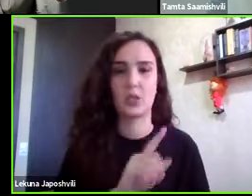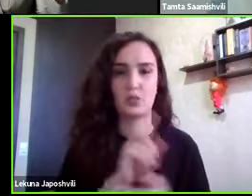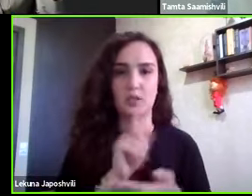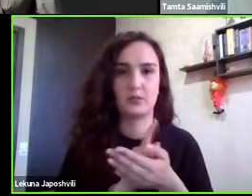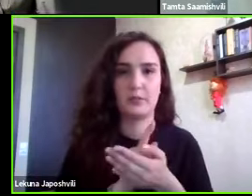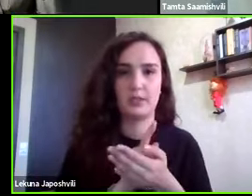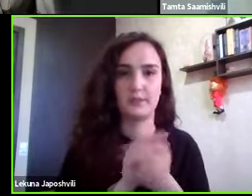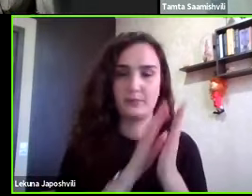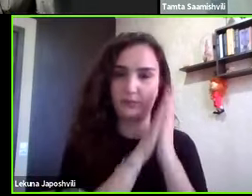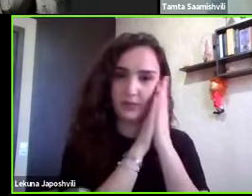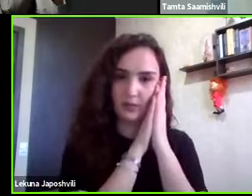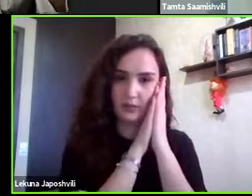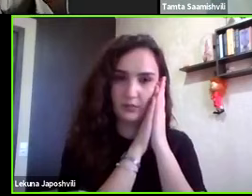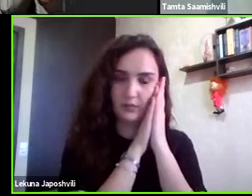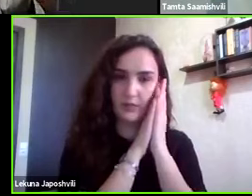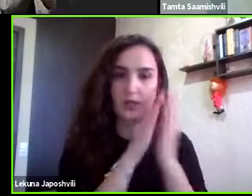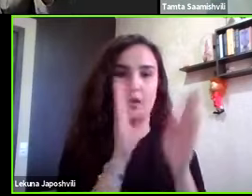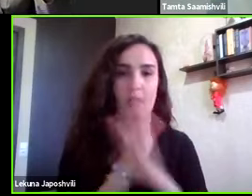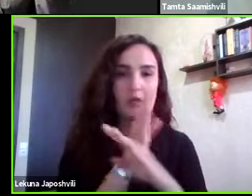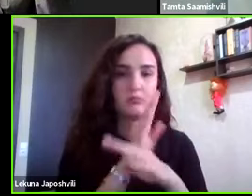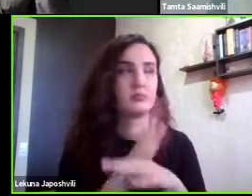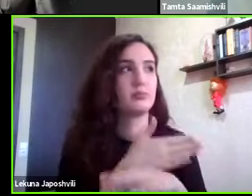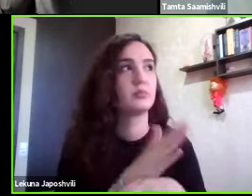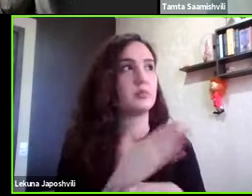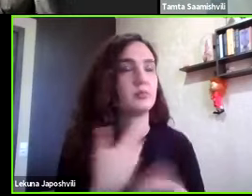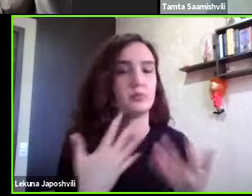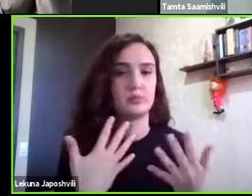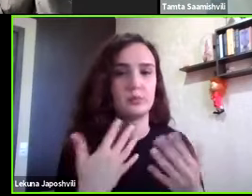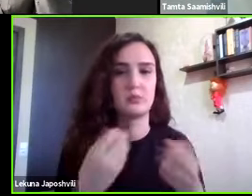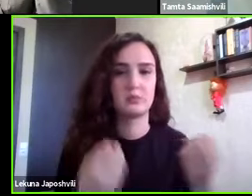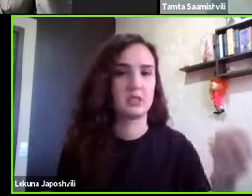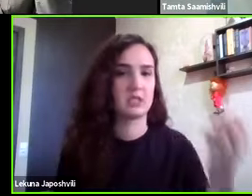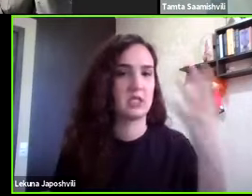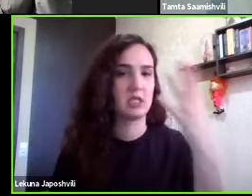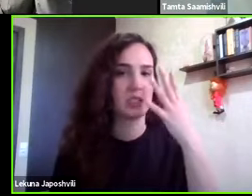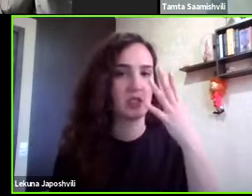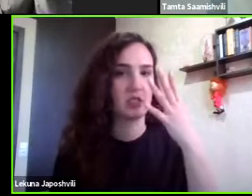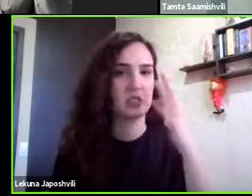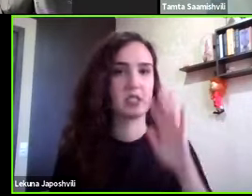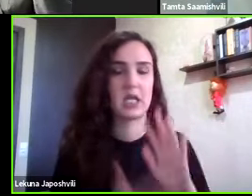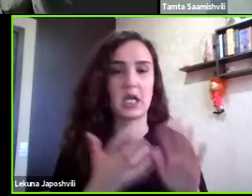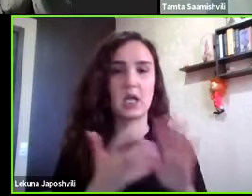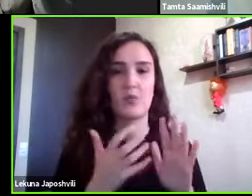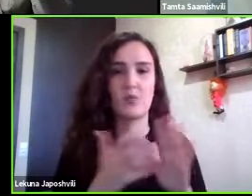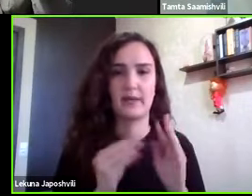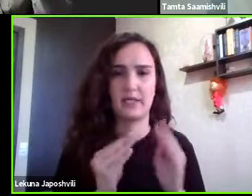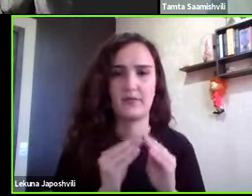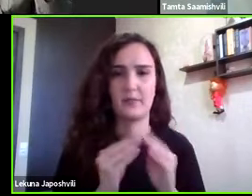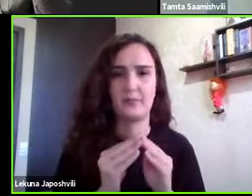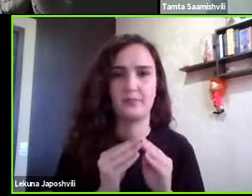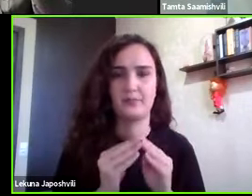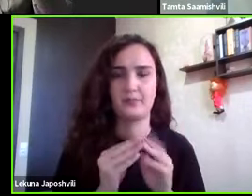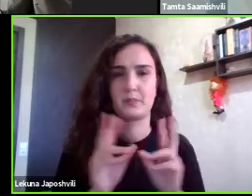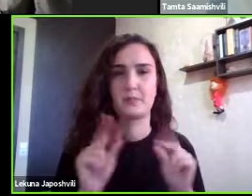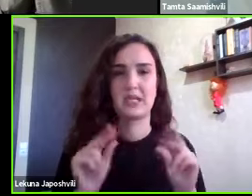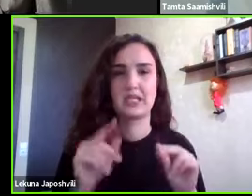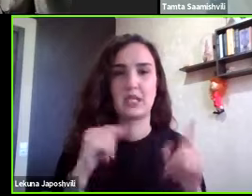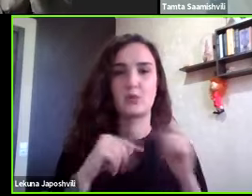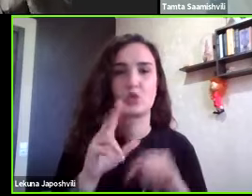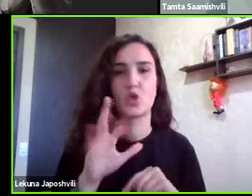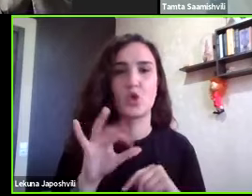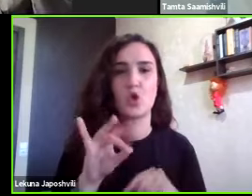აუცილებელი არის, ჰაერზე ყოფნა, მზის სინათლის ნაკლებობა, ეს იგივე ბედნიერების ჰორმონის,